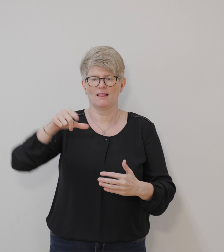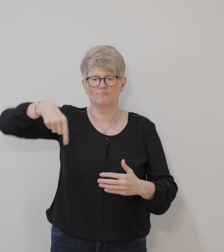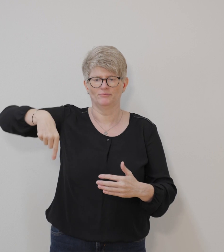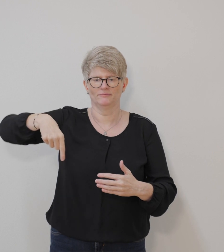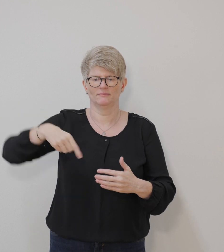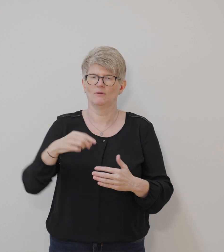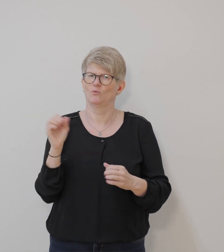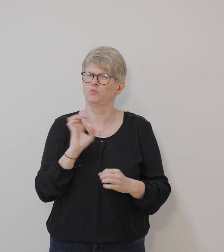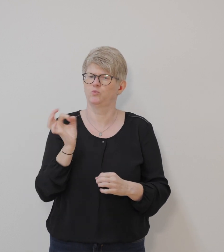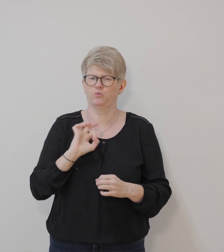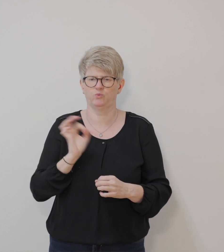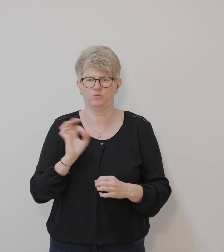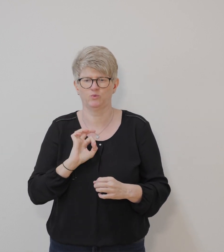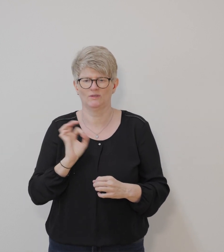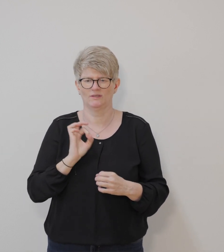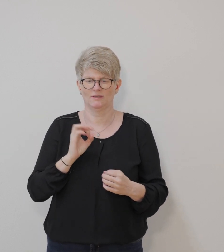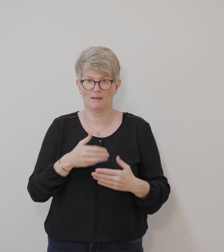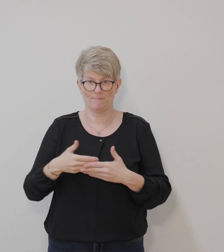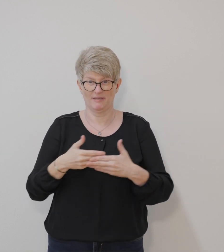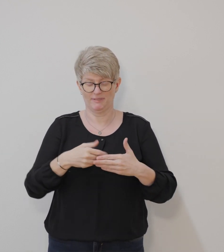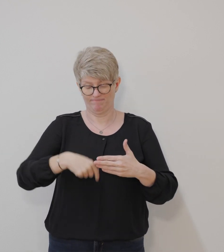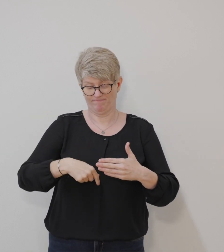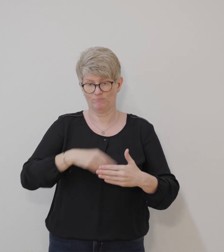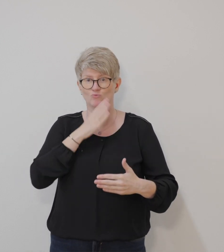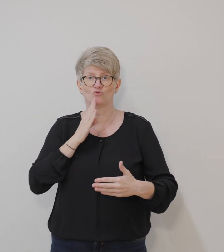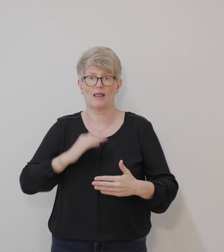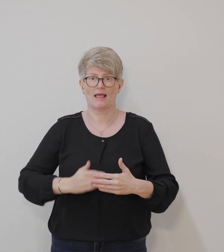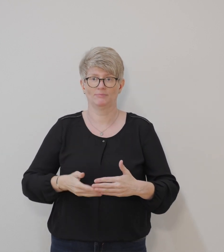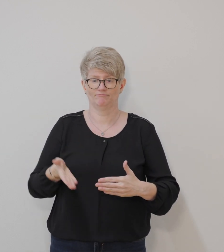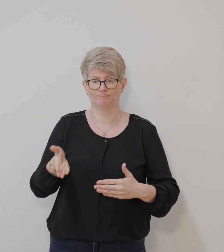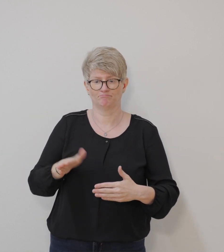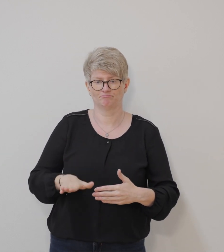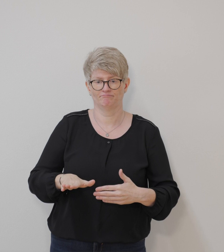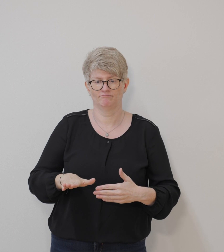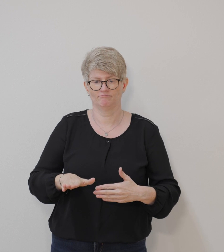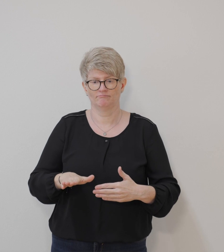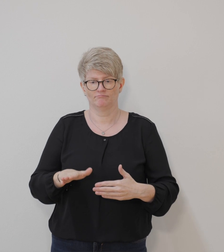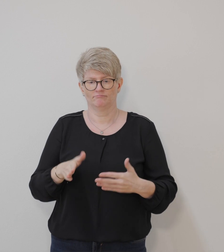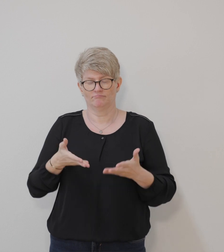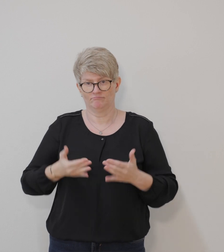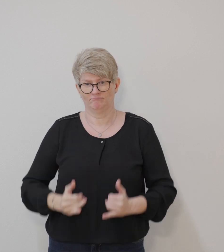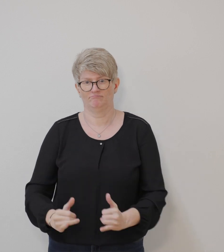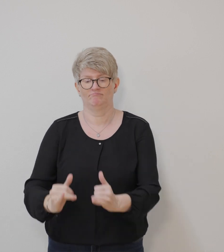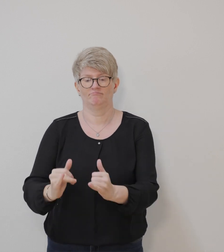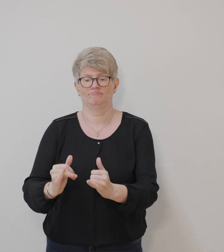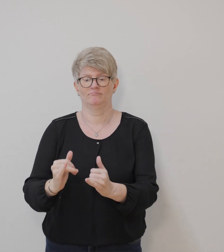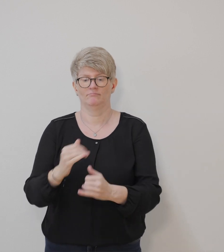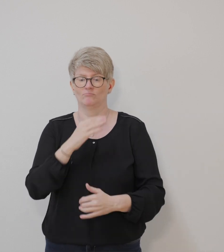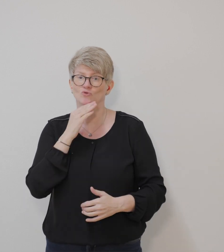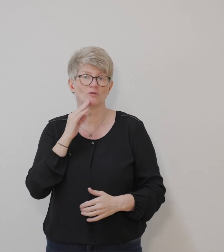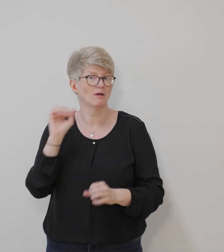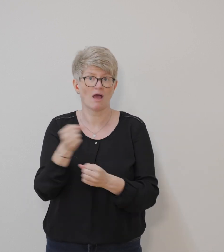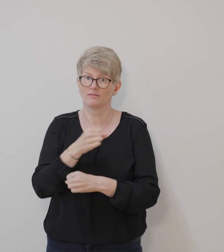Schwangerschaft ein lebensbedrohliches HELLP-Syndrom. Das Kind verstirbt im Mutterleib, kommt tot zur